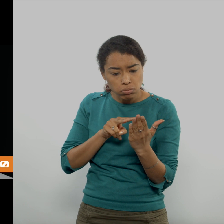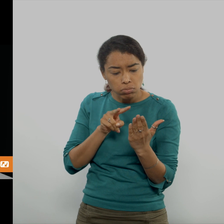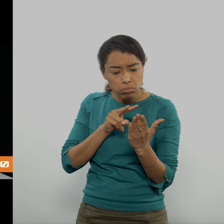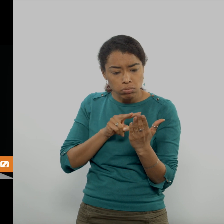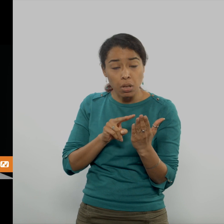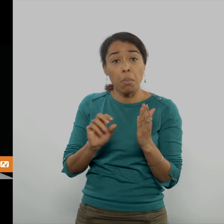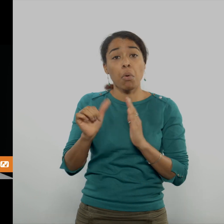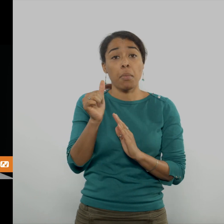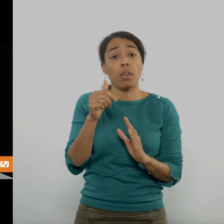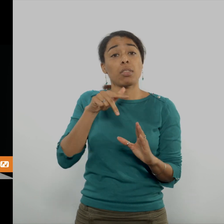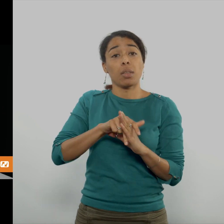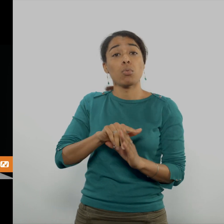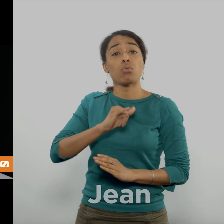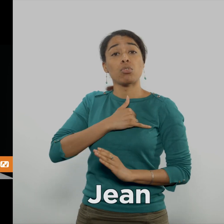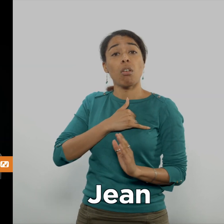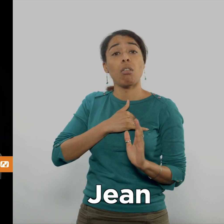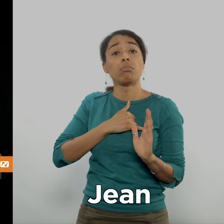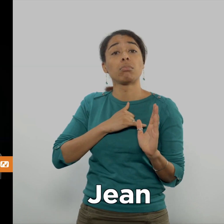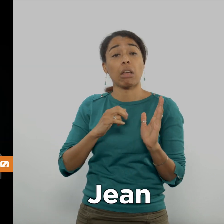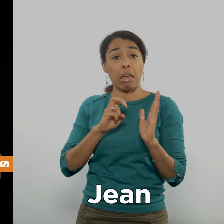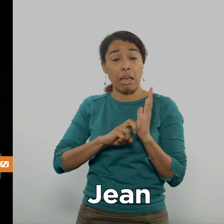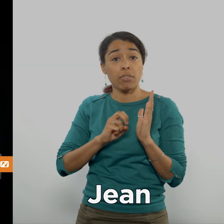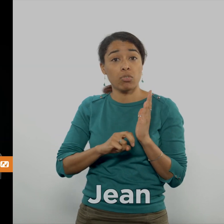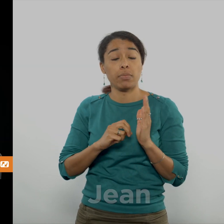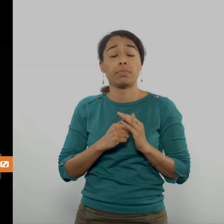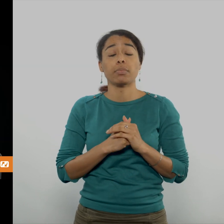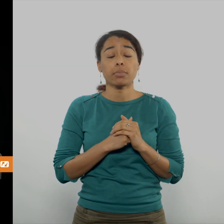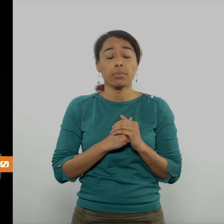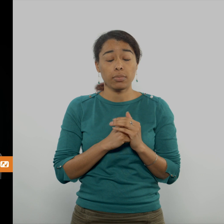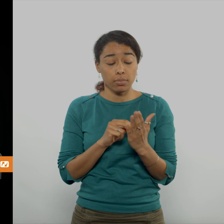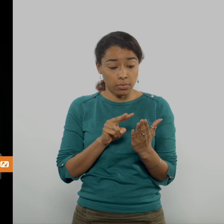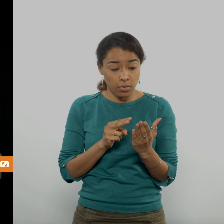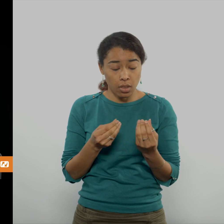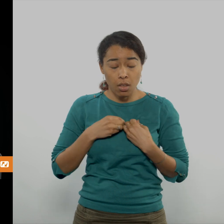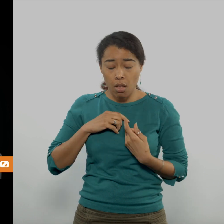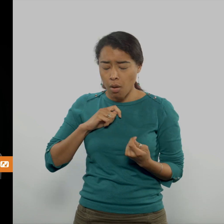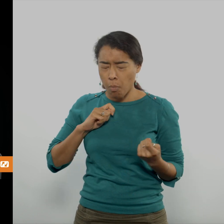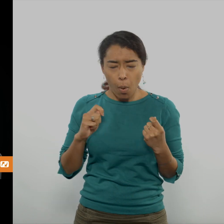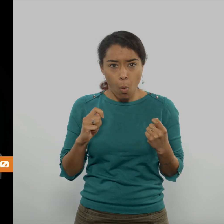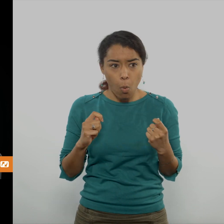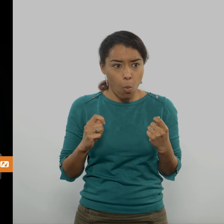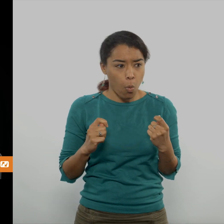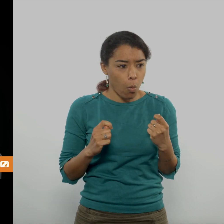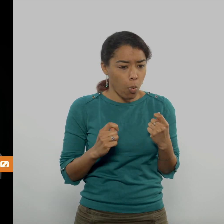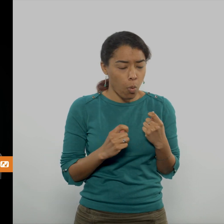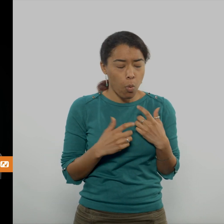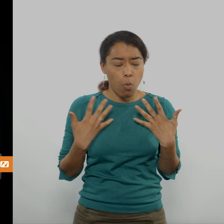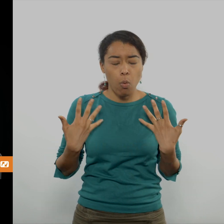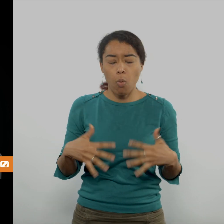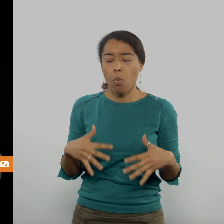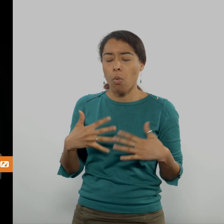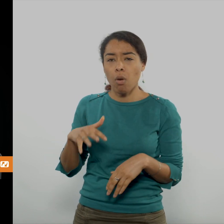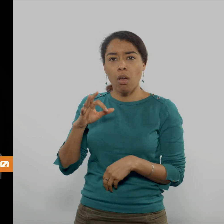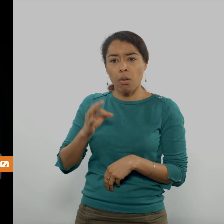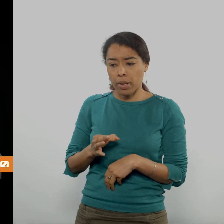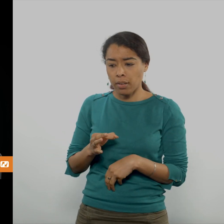justement de la Bible, j'ai pris l'évangile de Jean. Et lorsque j'ai lu l'évangile de Jean, ça a radicalement changé toute ma vie. Dans le